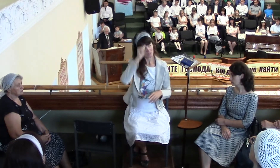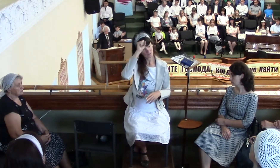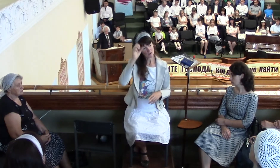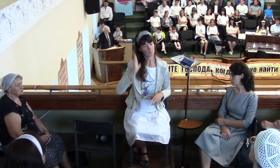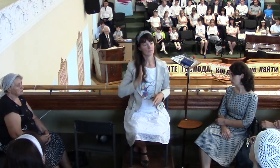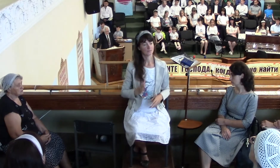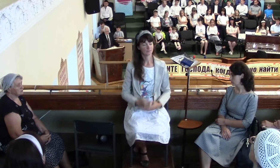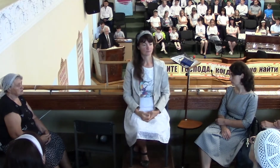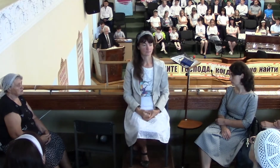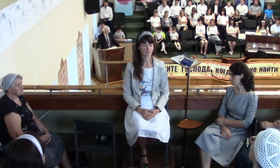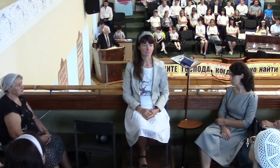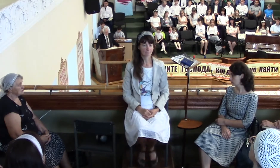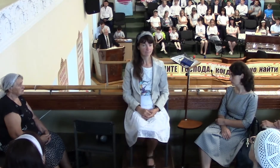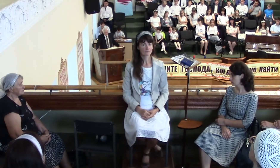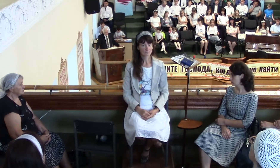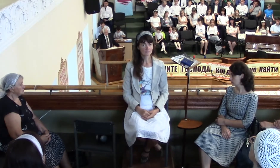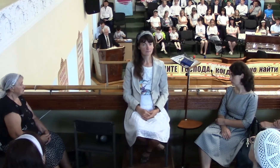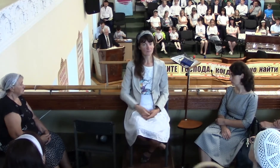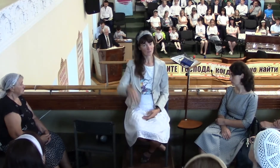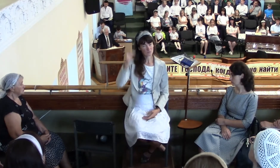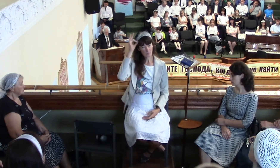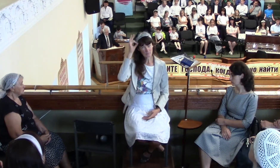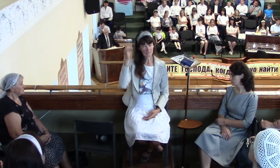Это еще в книге «Исход», «Левит» мы читаем.